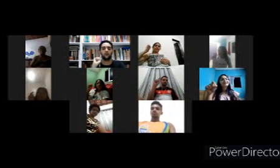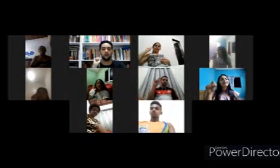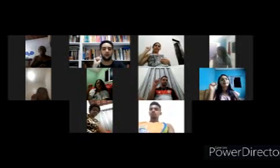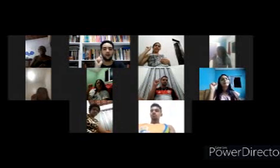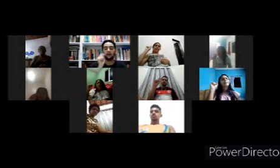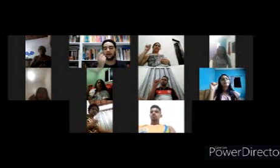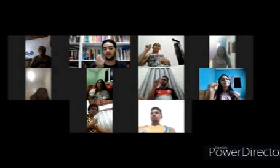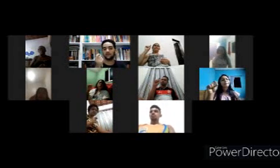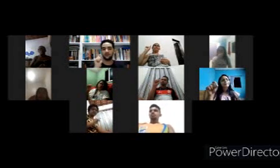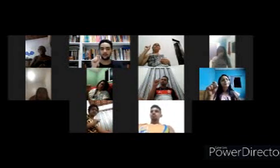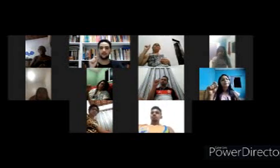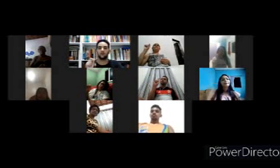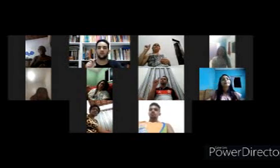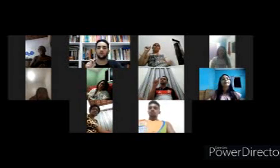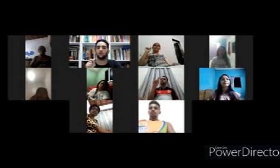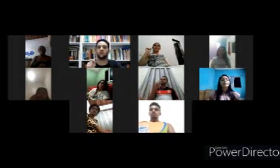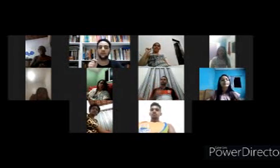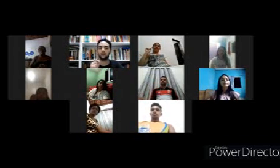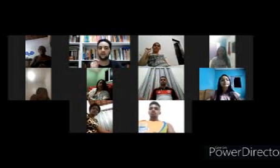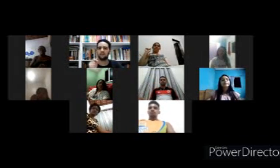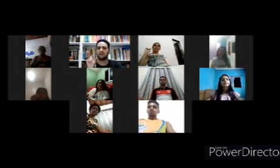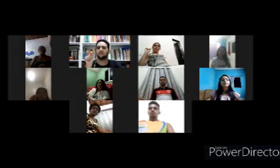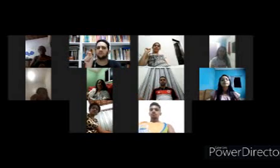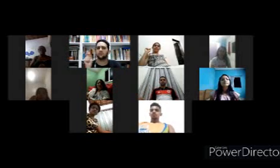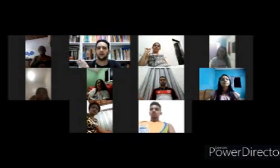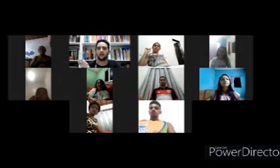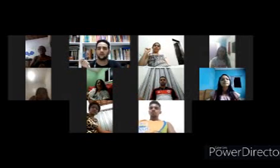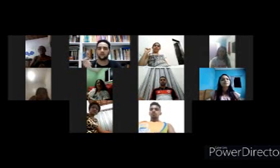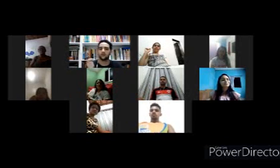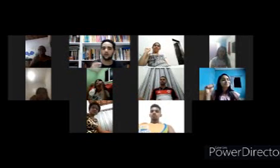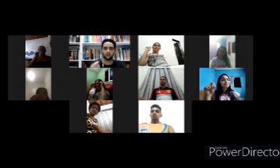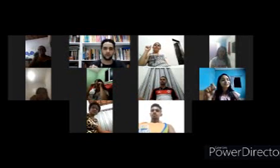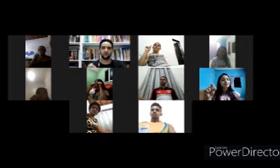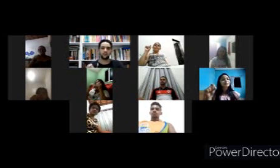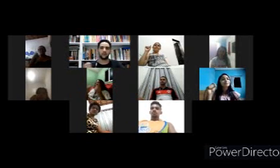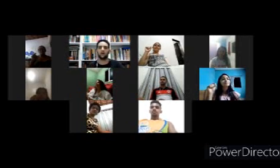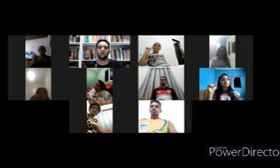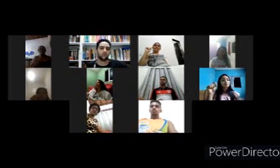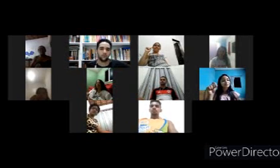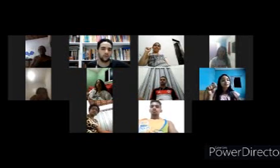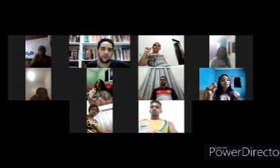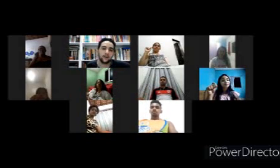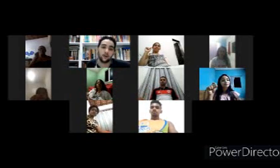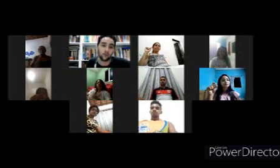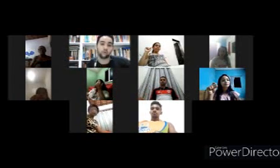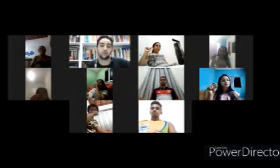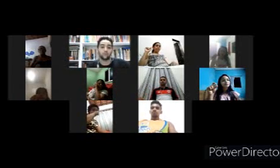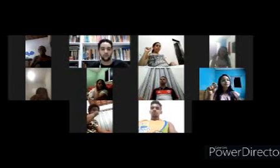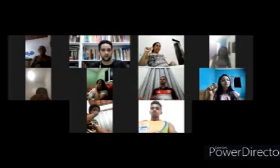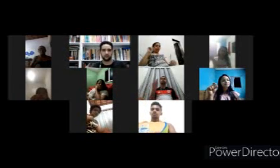quê? Às vezes faz esse sinal quando eu não entendi a palavra. Que é isso? Eu faço um sinal e o surdo não entendeu, ou o surdo fez um